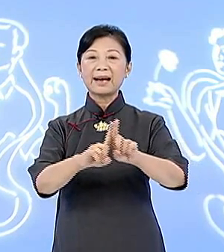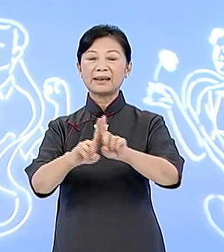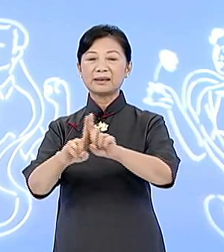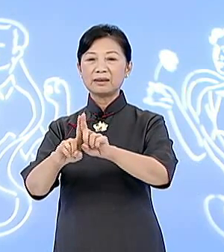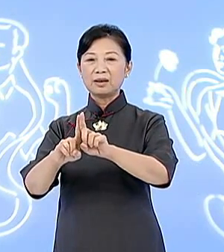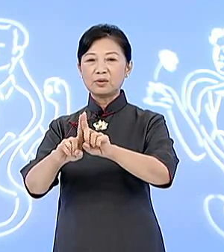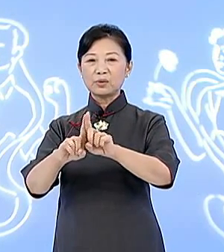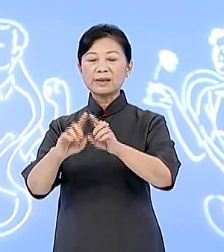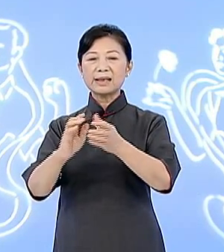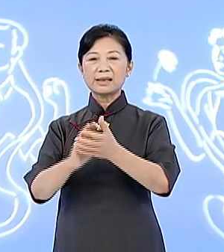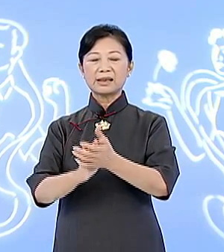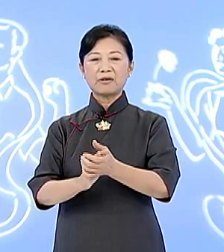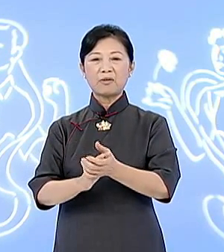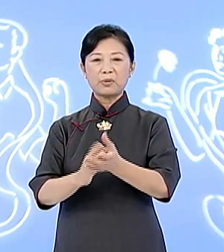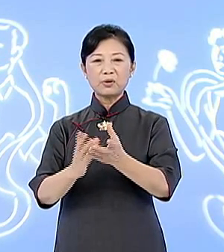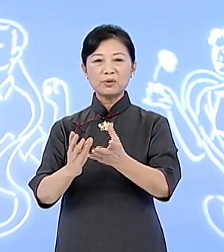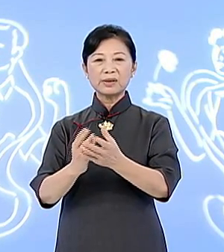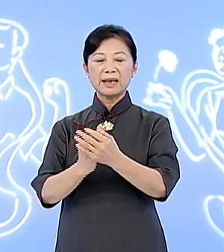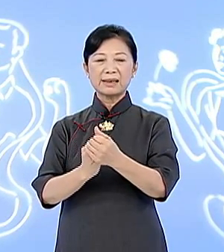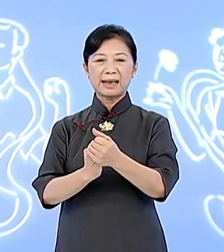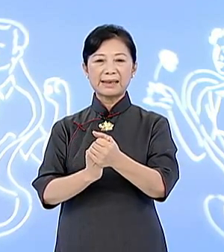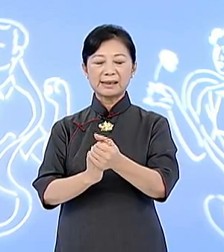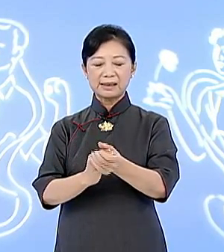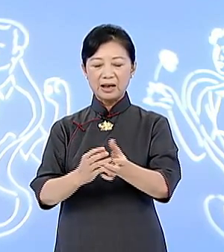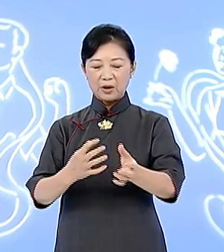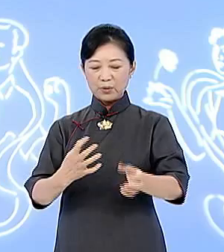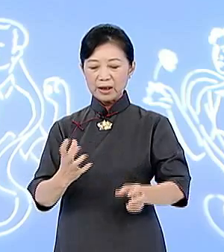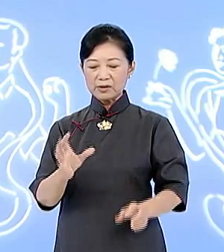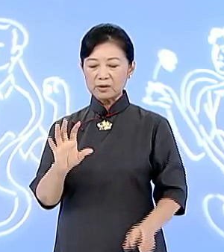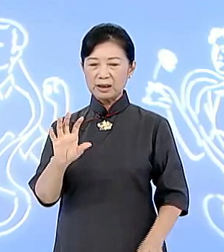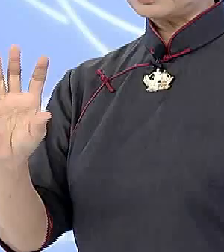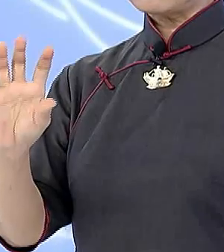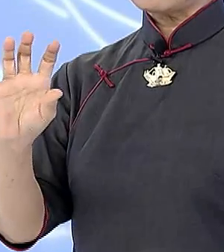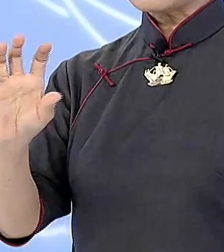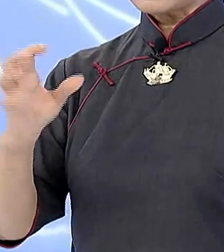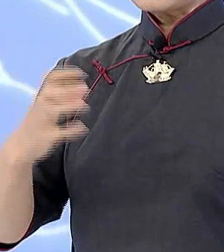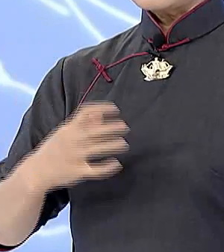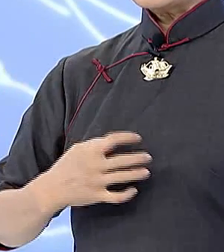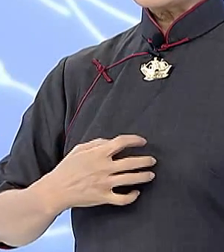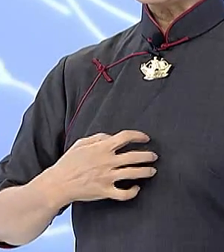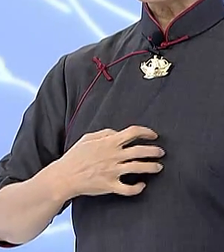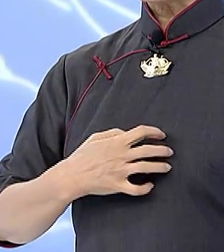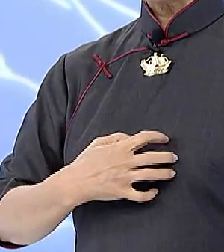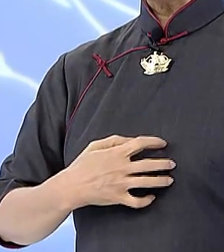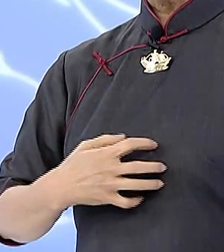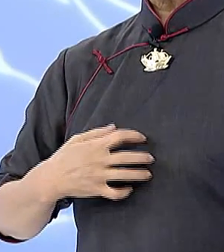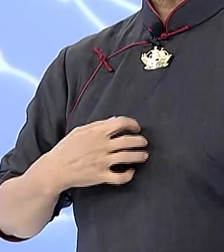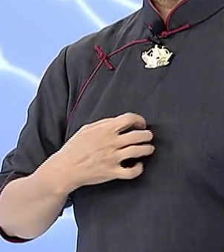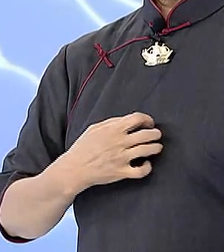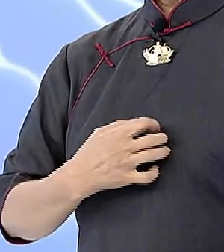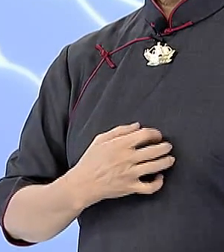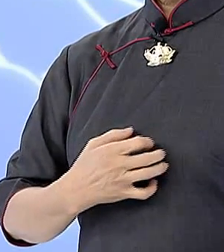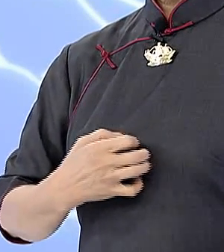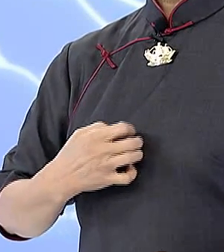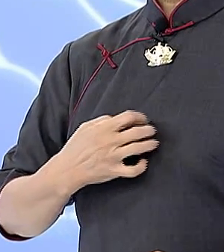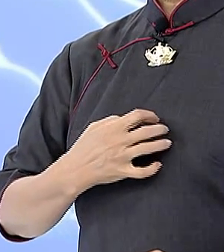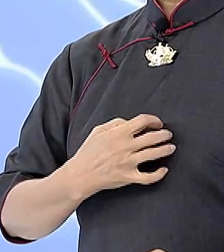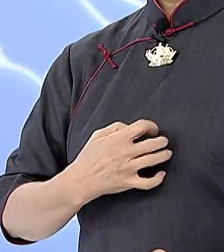的。所以在这个地方，我们用这样来呈现。愿是你的手掌在你的心的位置，你的心揪在一